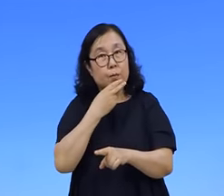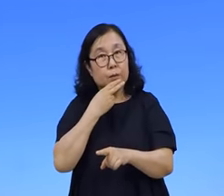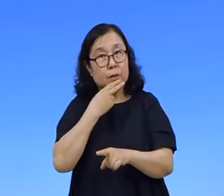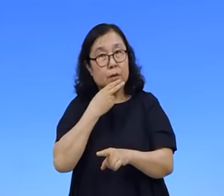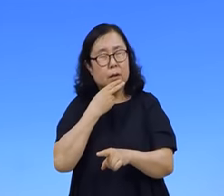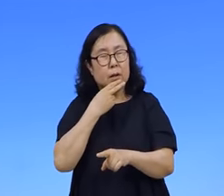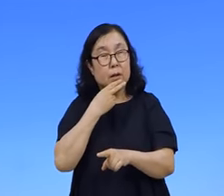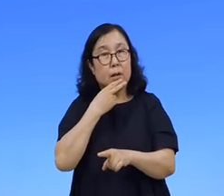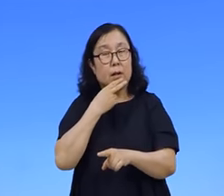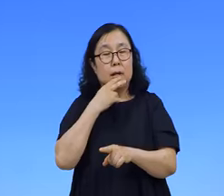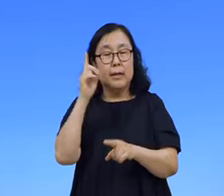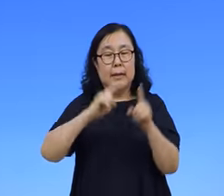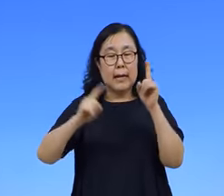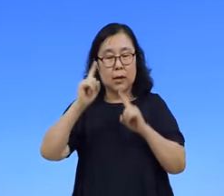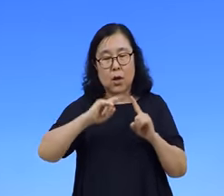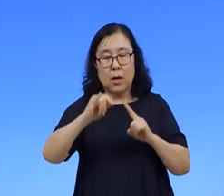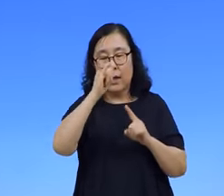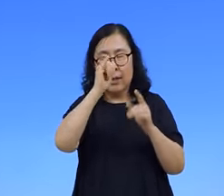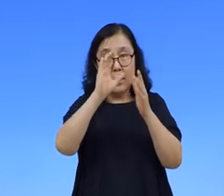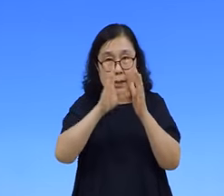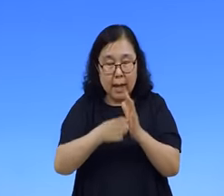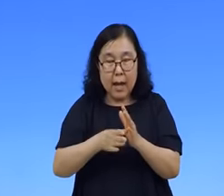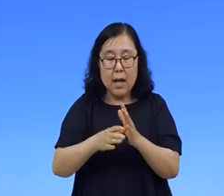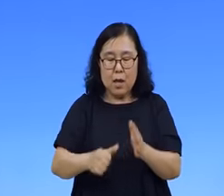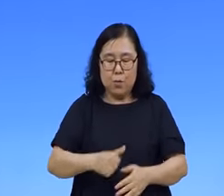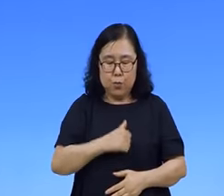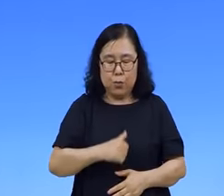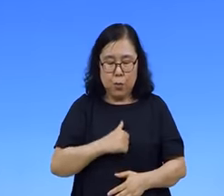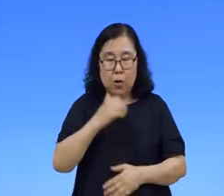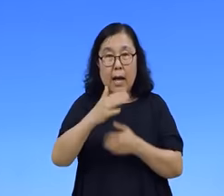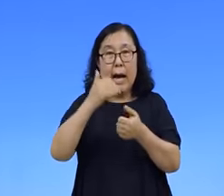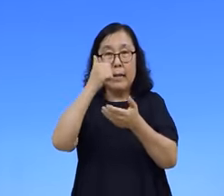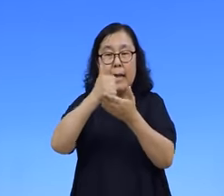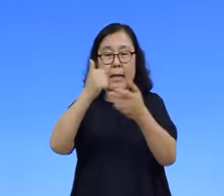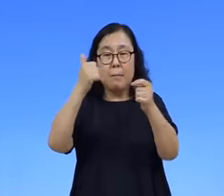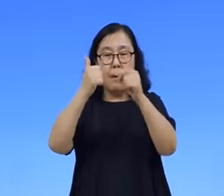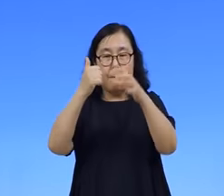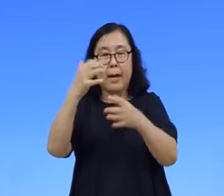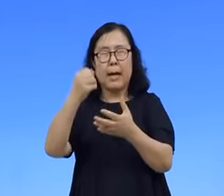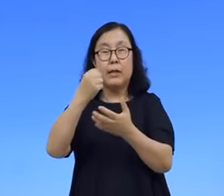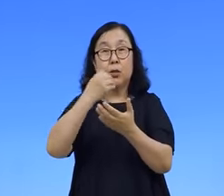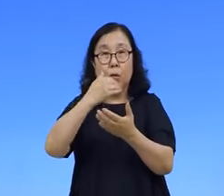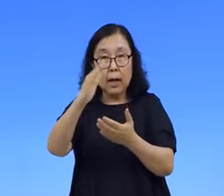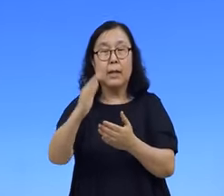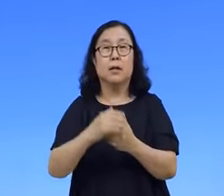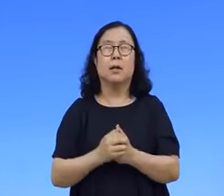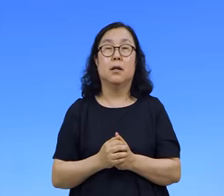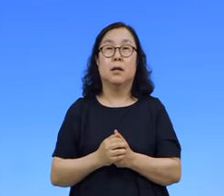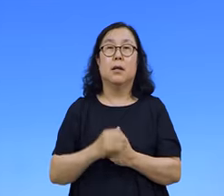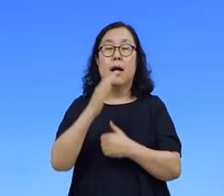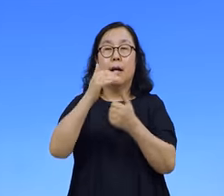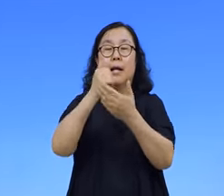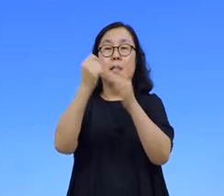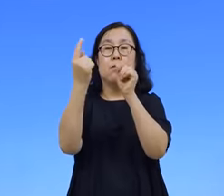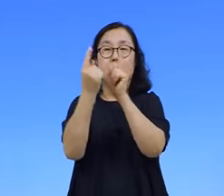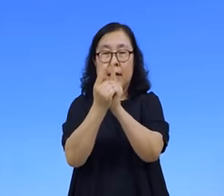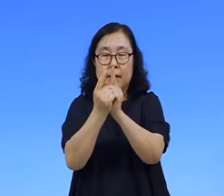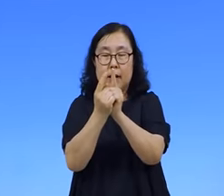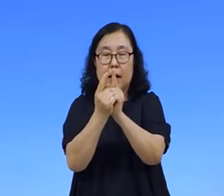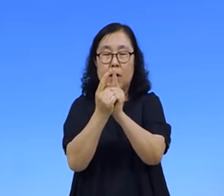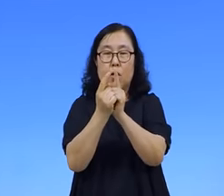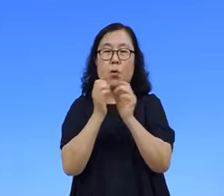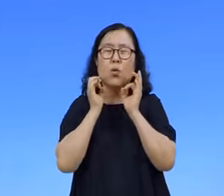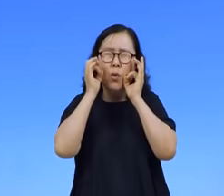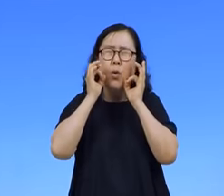때 지금이야말로 이 분노를 하나님 앞으로 가져가는, 하나님을 만나려고 애쓰는 도구로 이